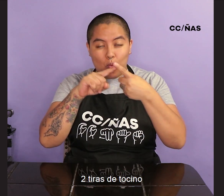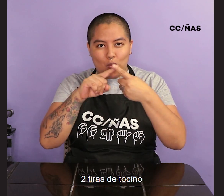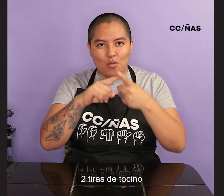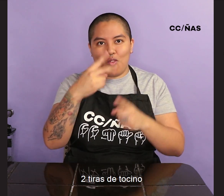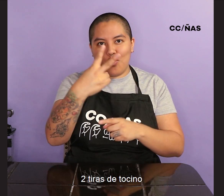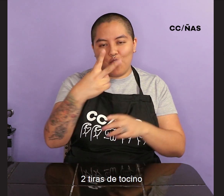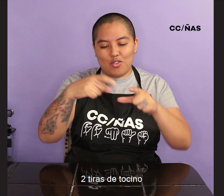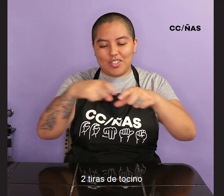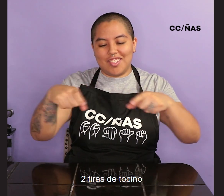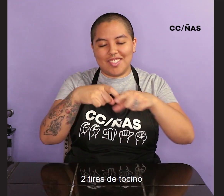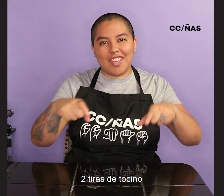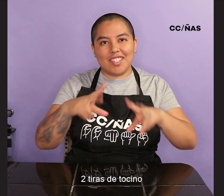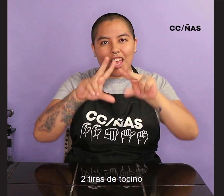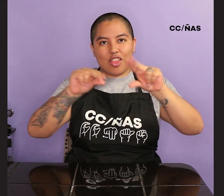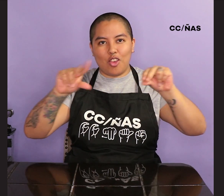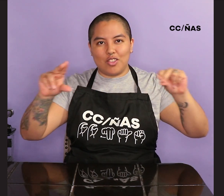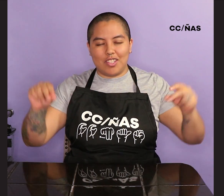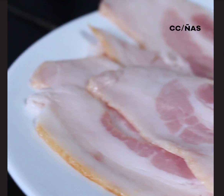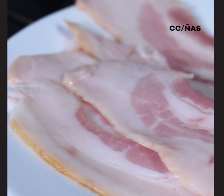2 tiras de tocino,